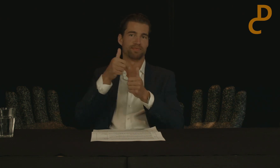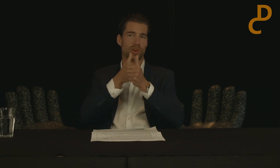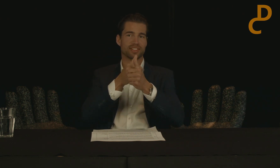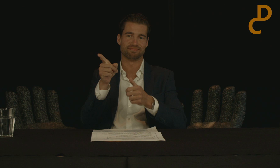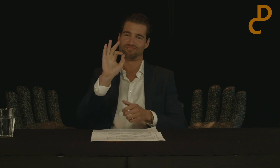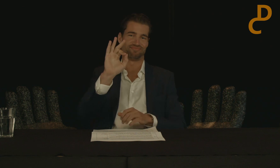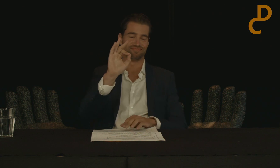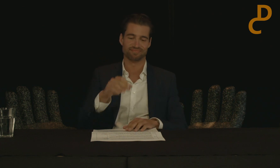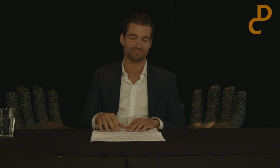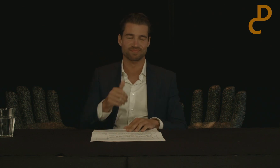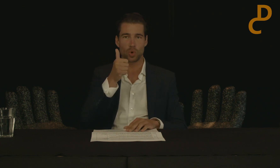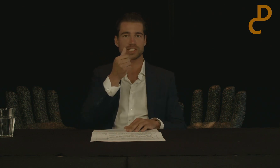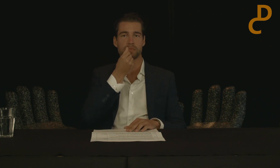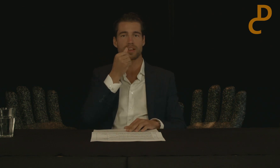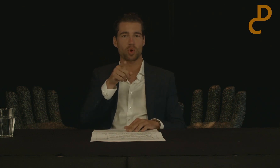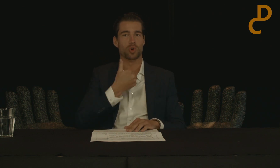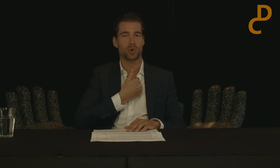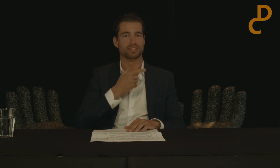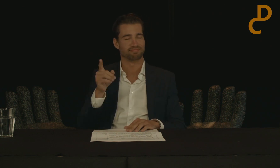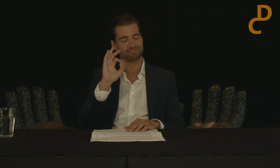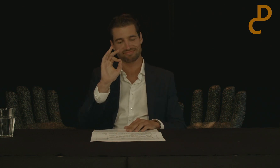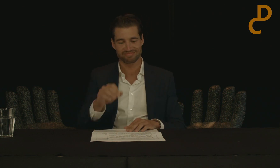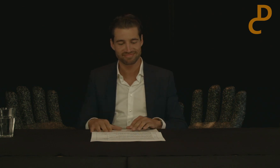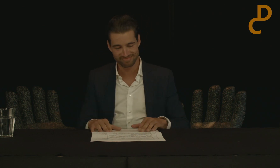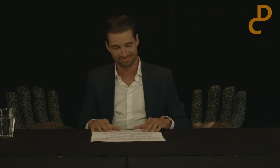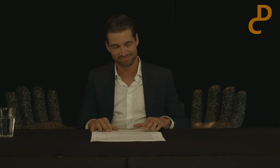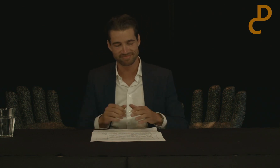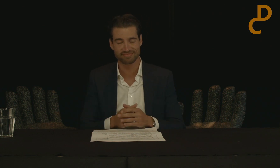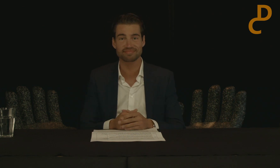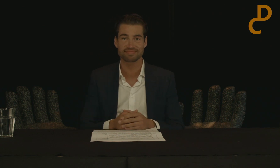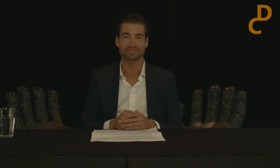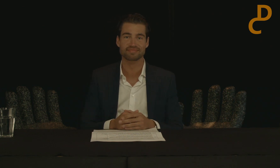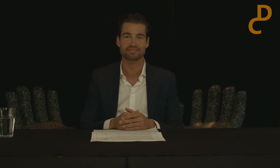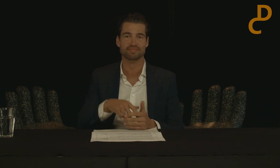volgen, ga dat volgen. Het is echt geweldig. Hij heeft een goed gevoel voor humor.